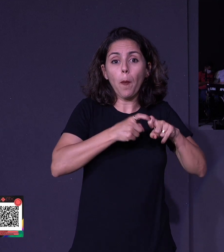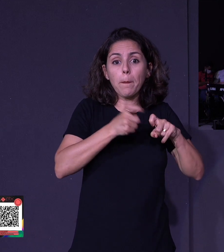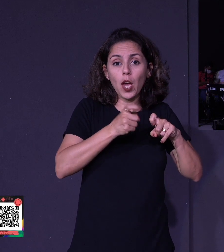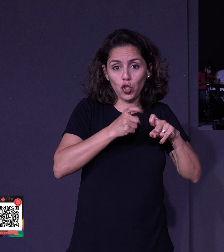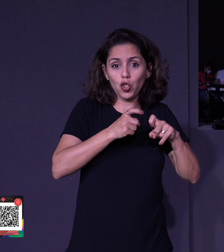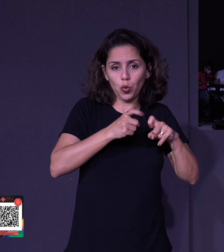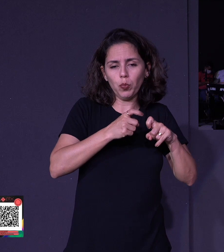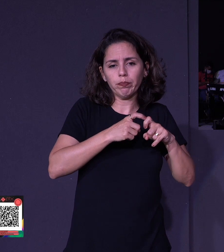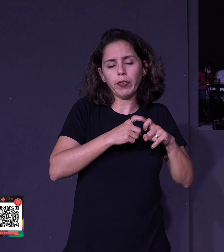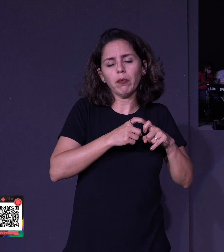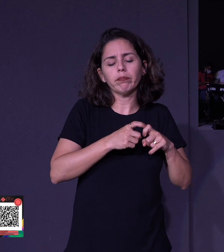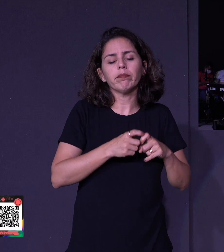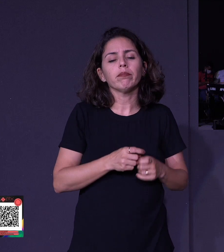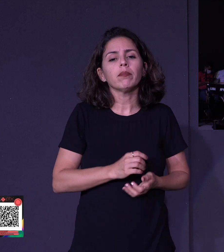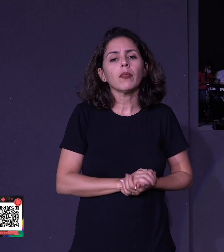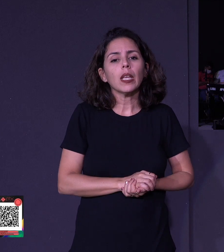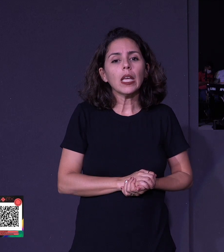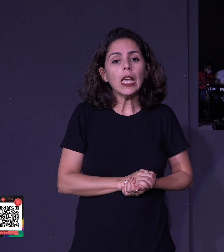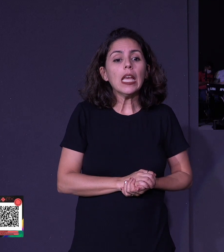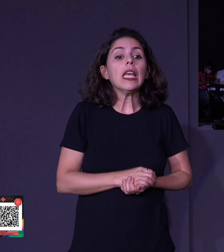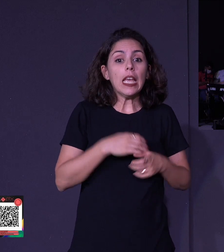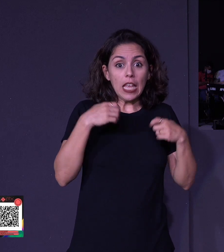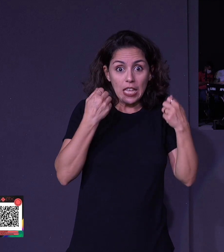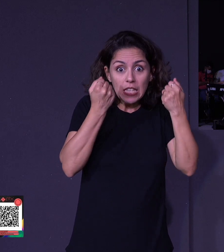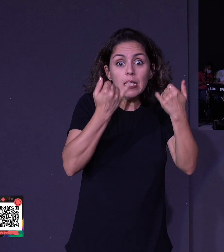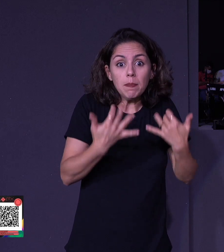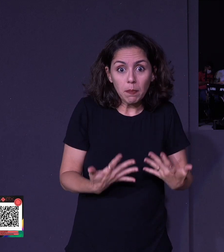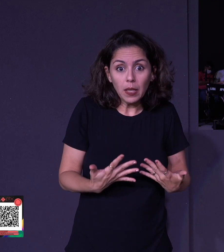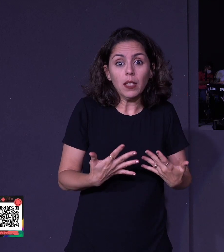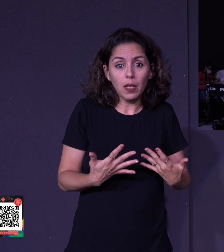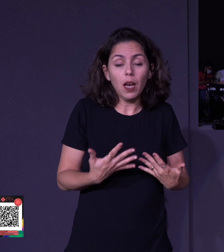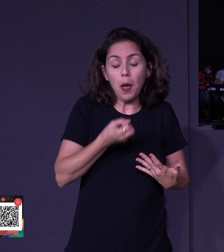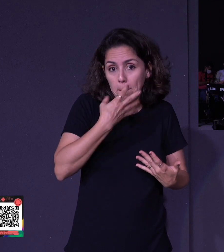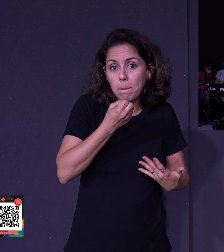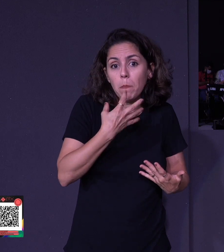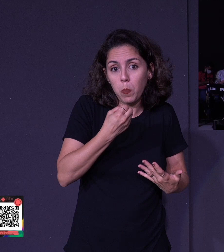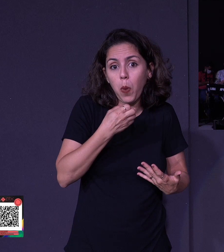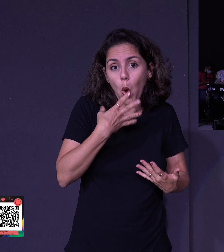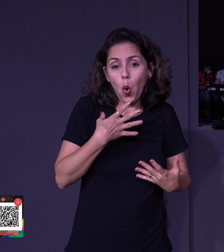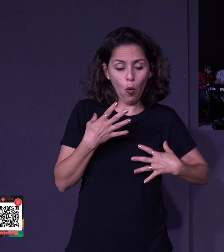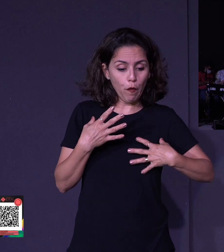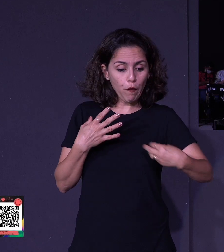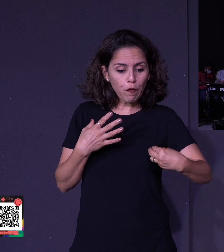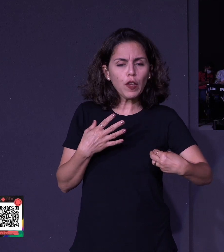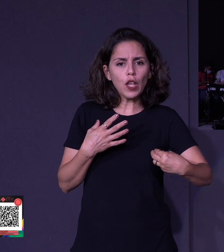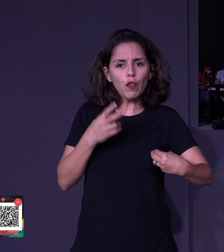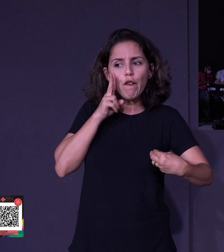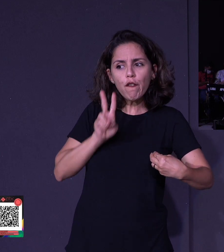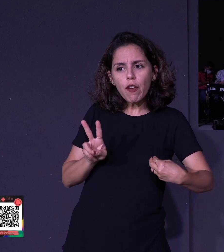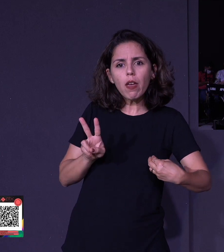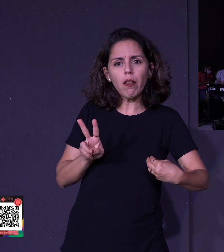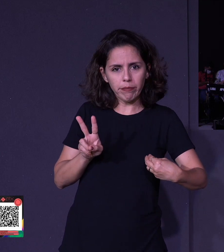tudo e permita que eles abram o coração para vocês. Ensine-os que não há diferença entre homem e